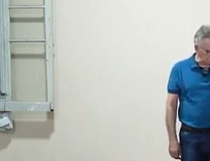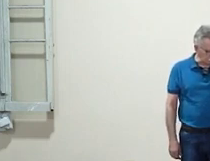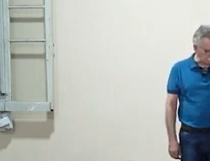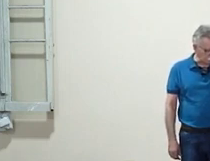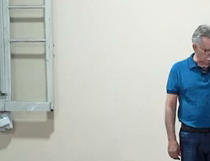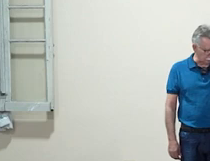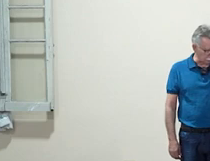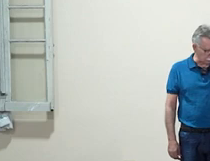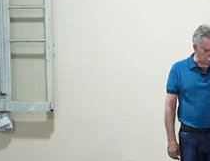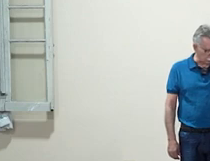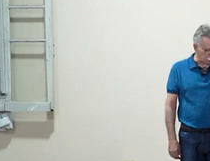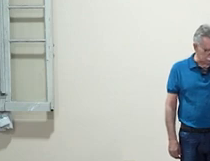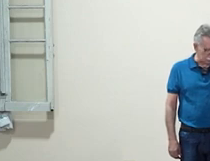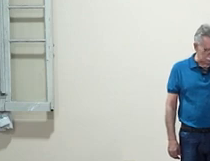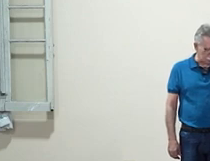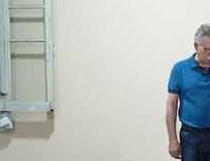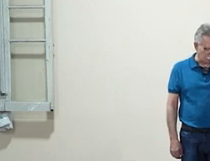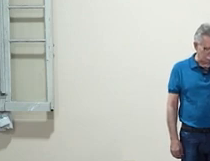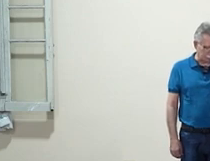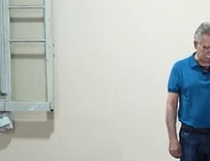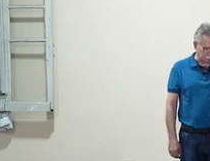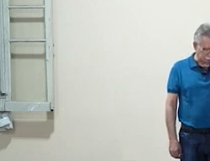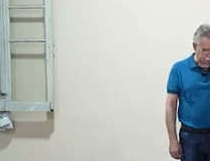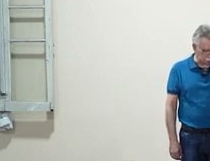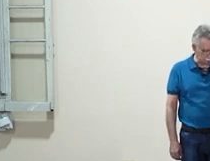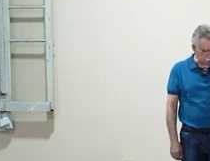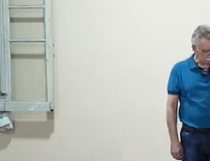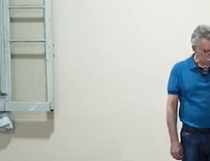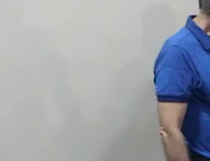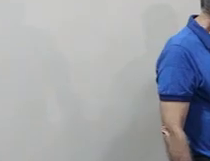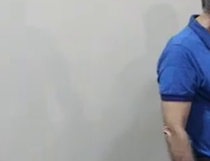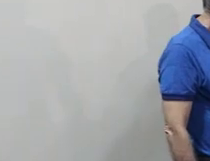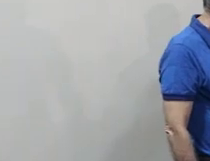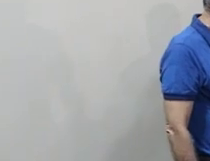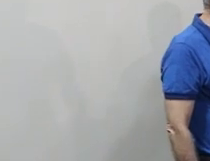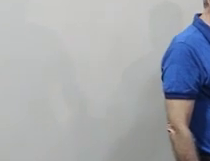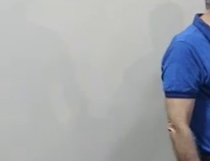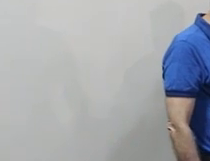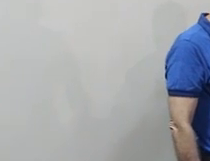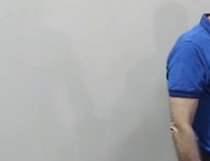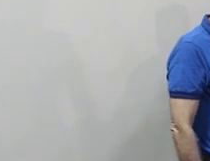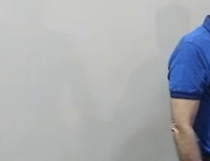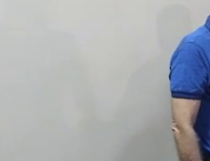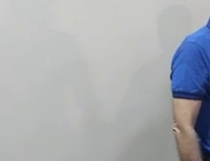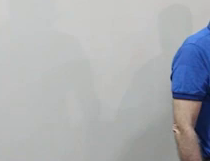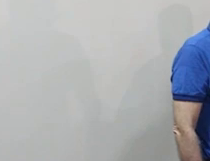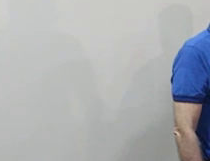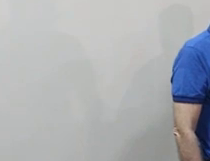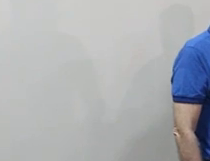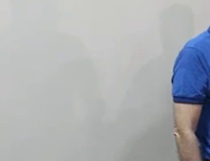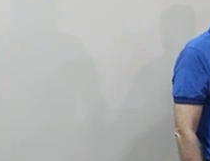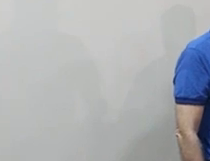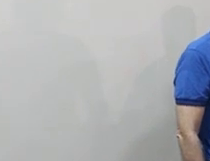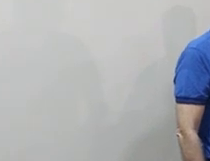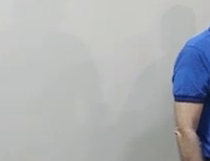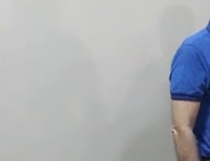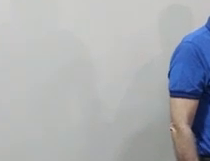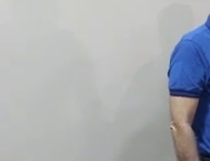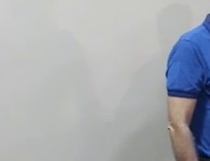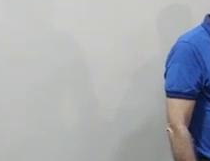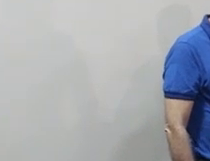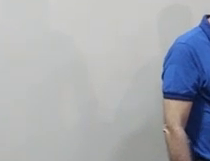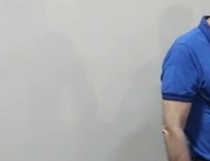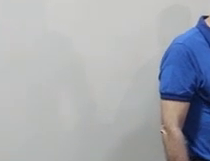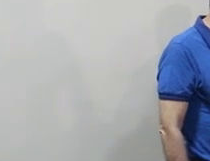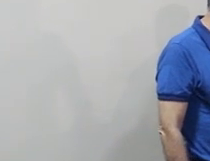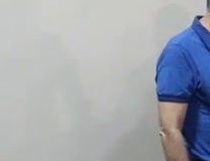tendo inserções em diversos países ibero-americanos. É pioneiro em regionalização do turismo